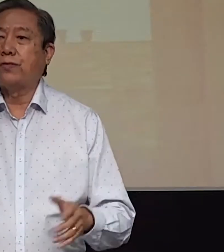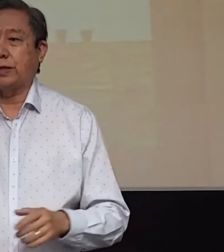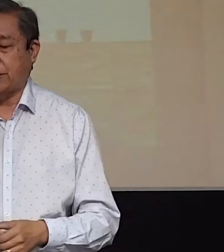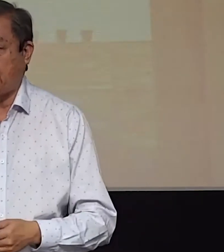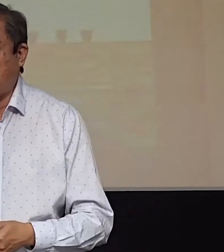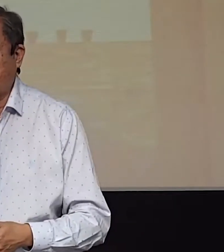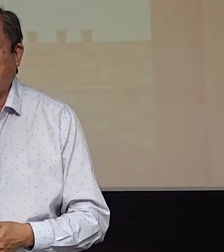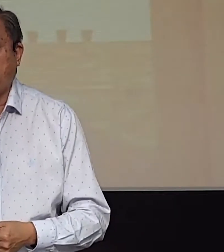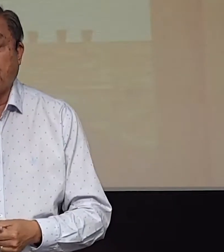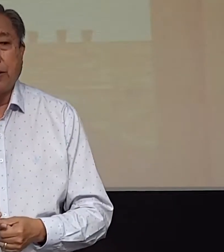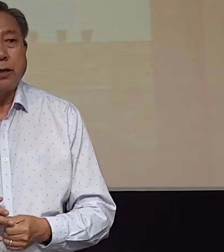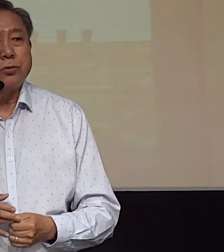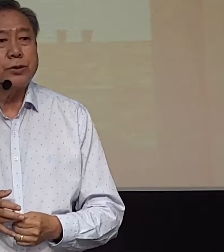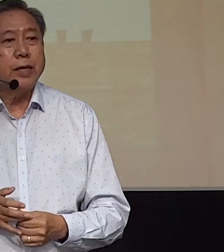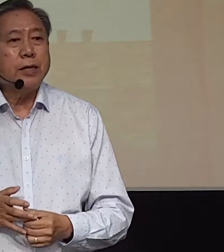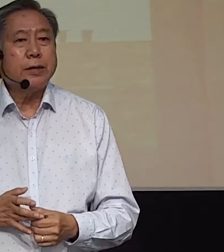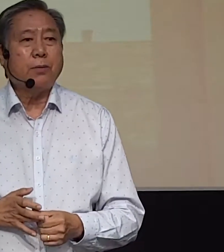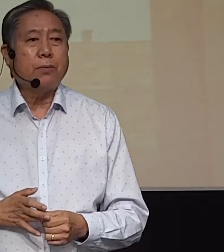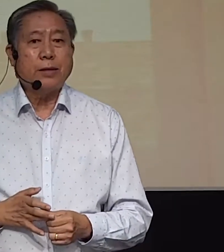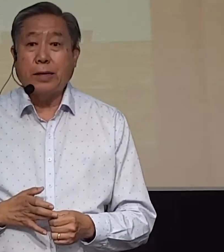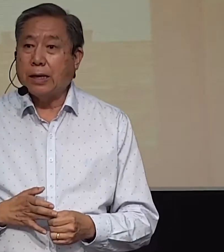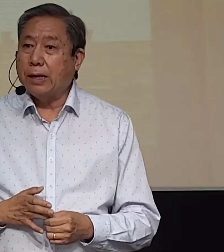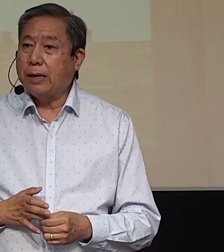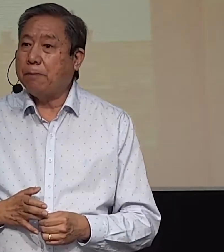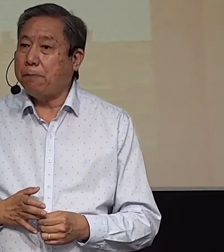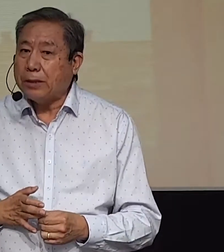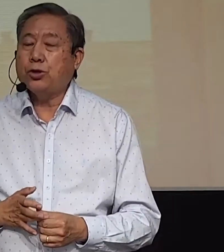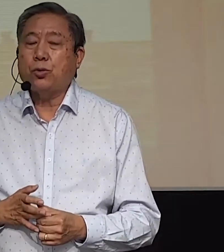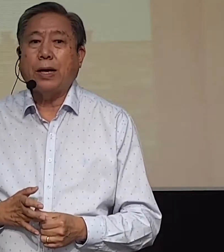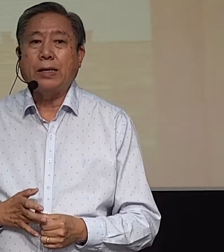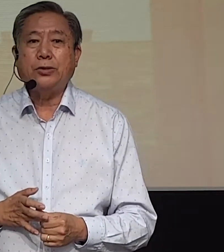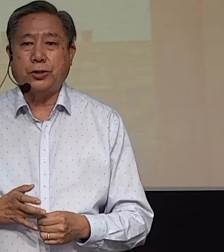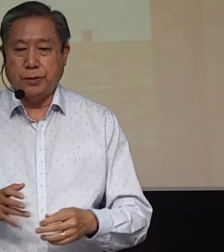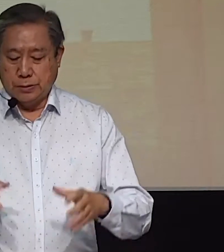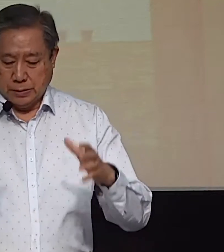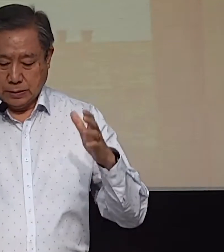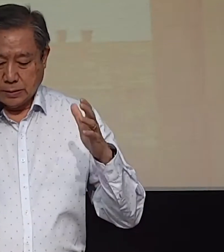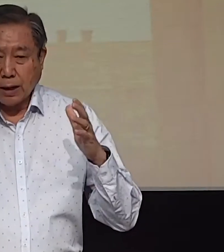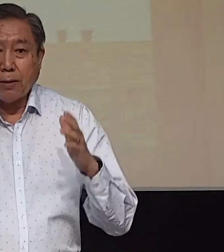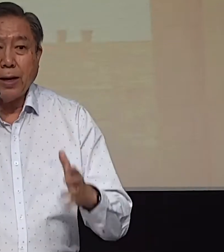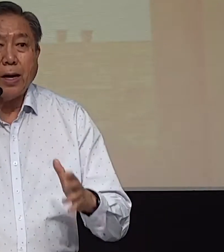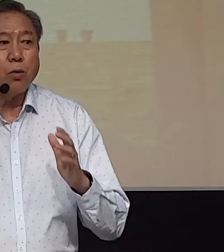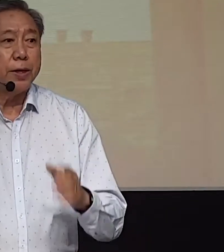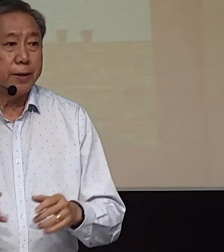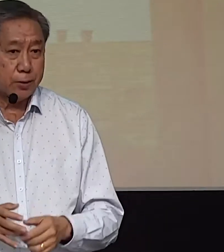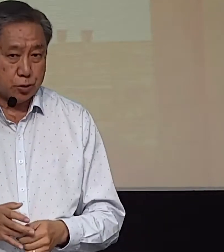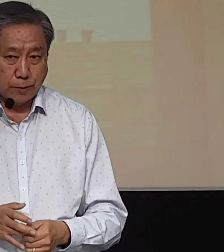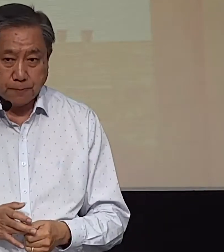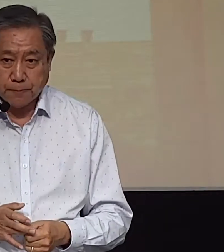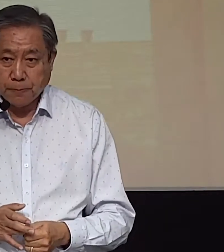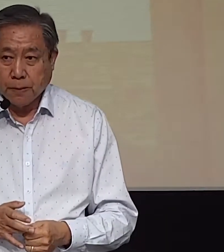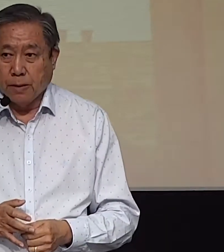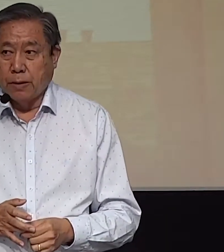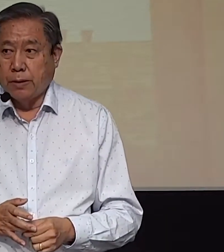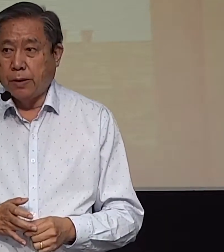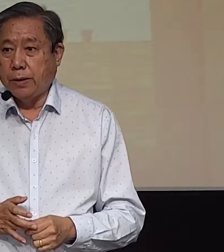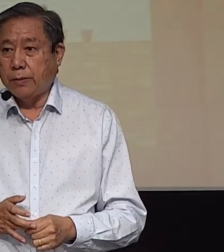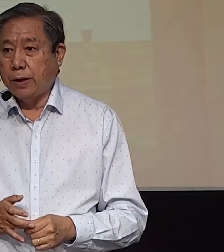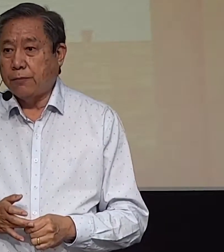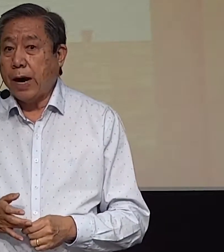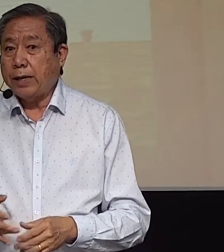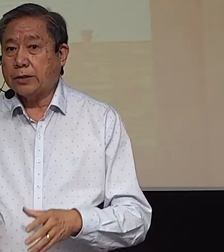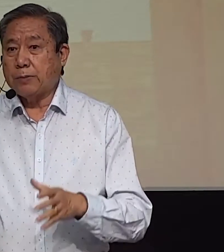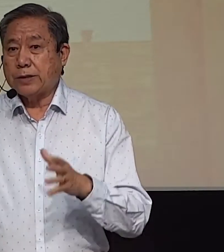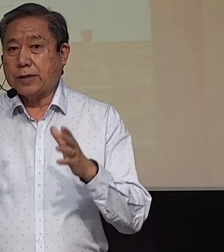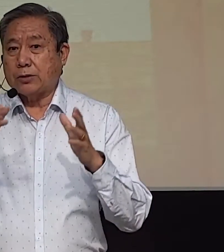no Novo Testamento, Deus, ele tem uma maneira particular de trabalhar com a igreja. E